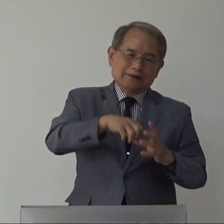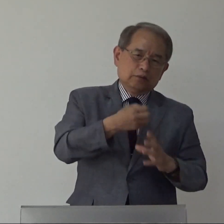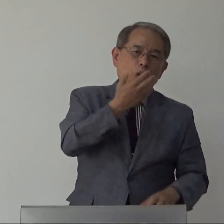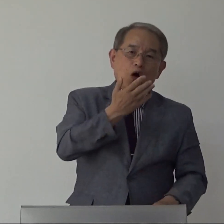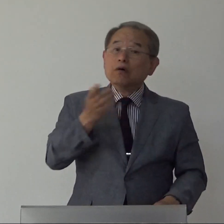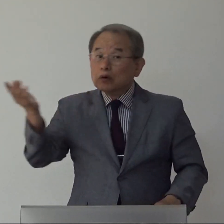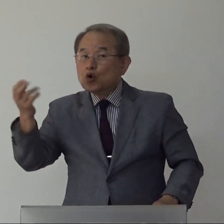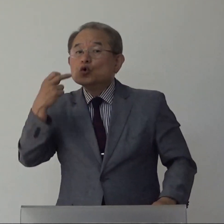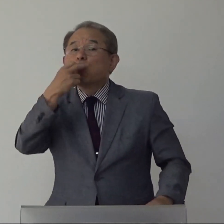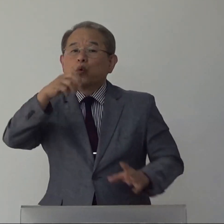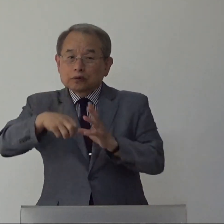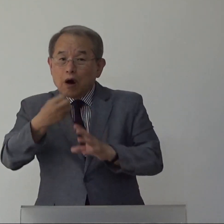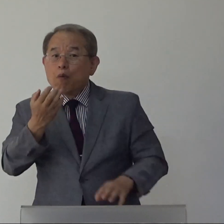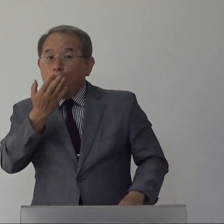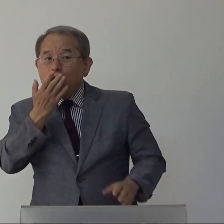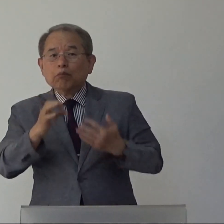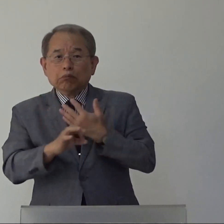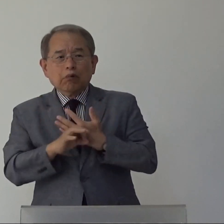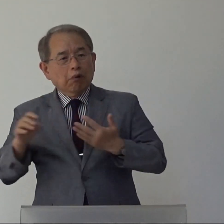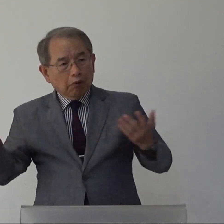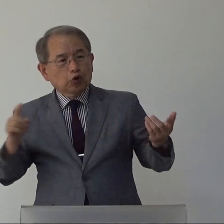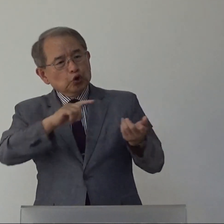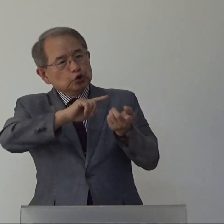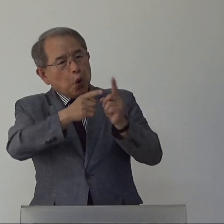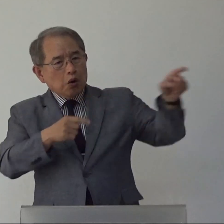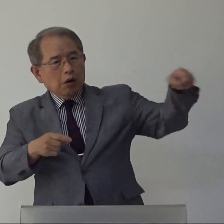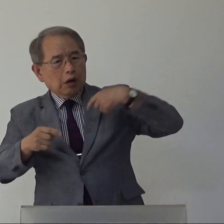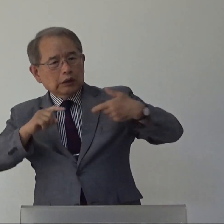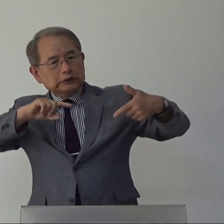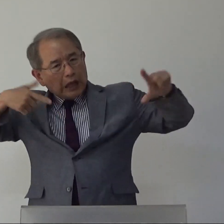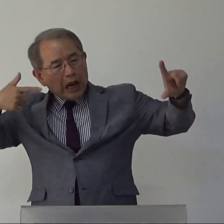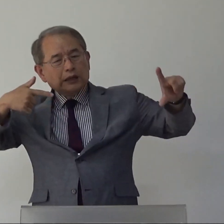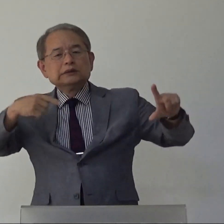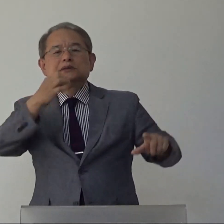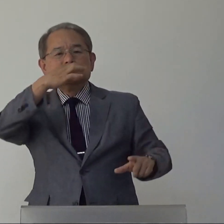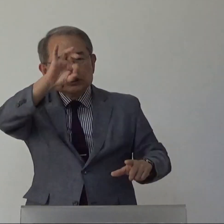그러면 설탕과 소금을 둘이 놓고 같이 원하는 거 드시면 됩니다.